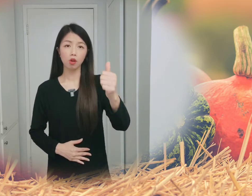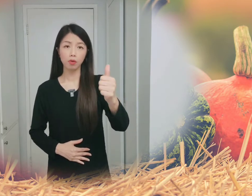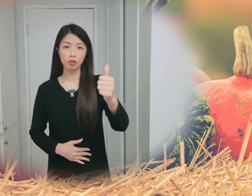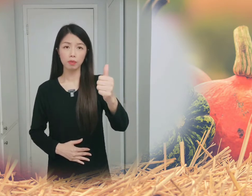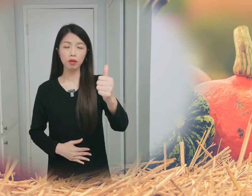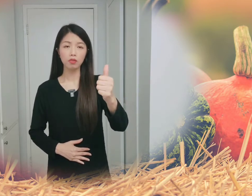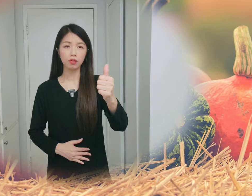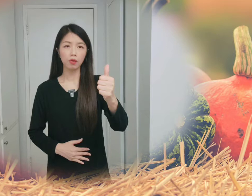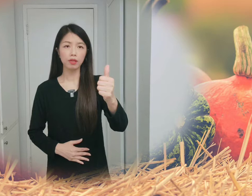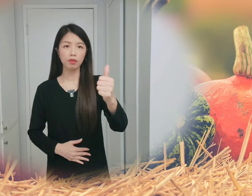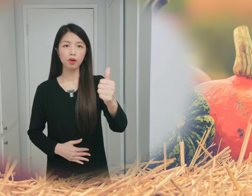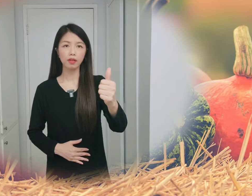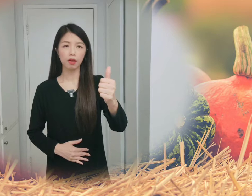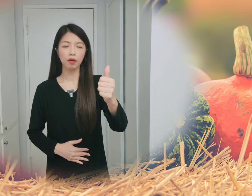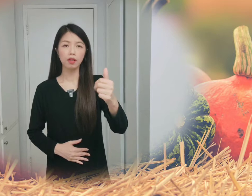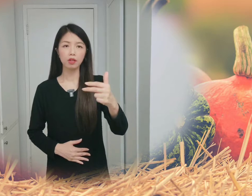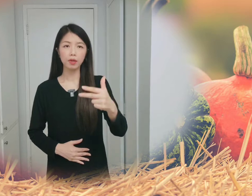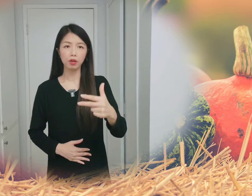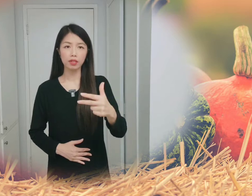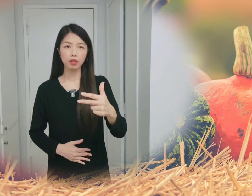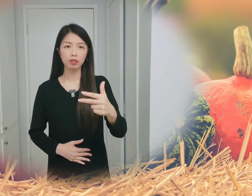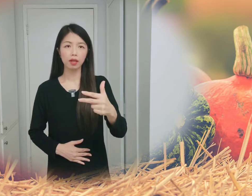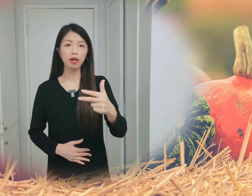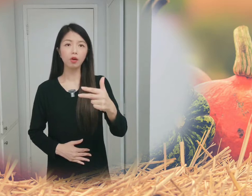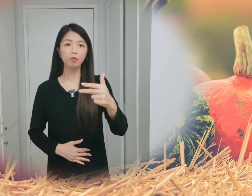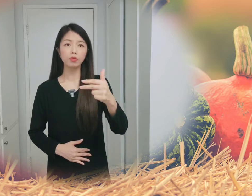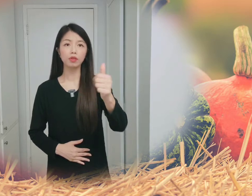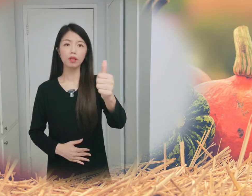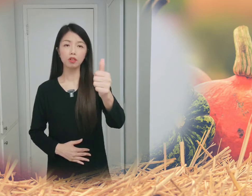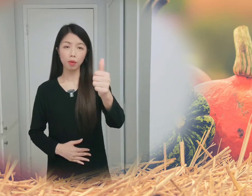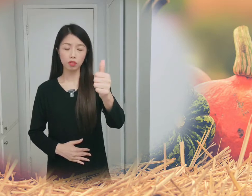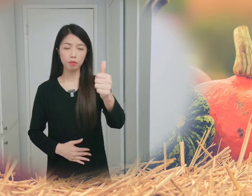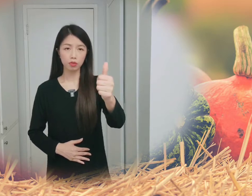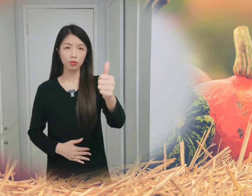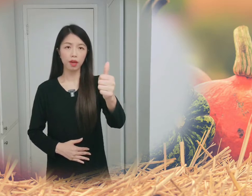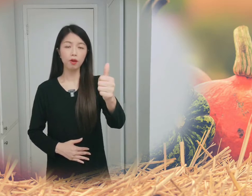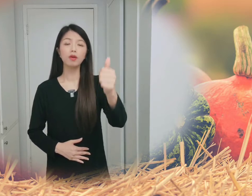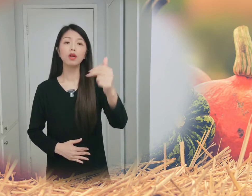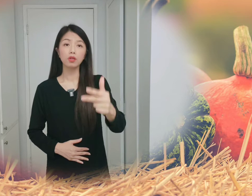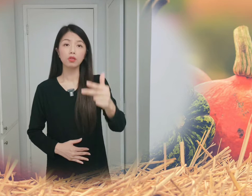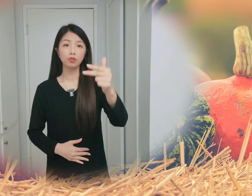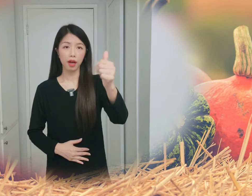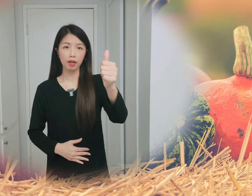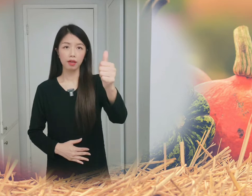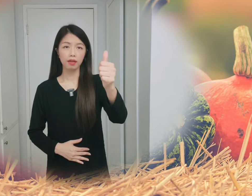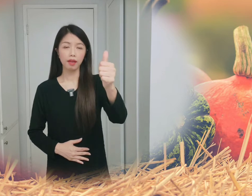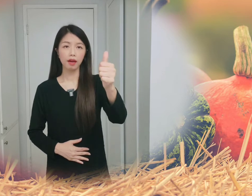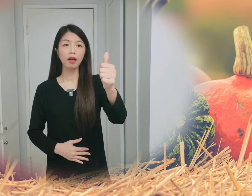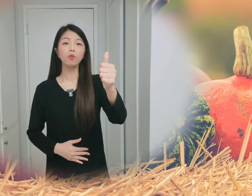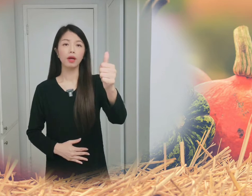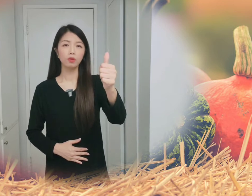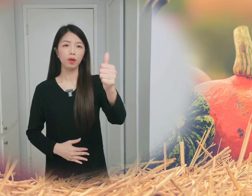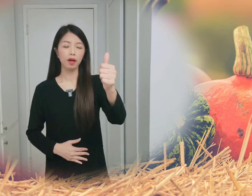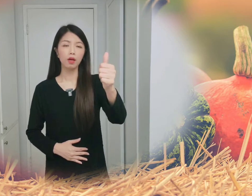검지중지를 접어주시면 주라고 하는 뜻의 수어가 돼요. 처음에 이렇게 시작하셨다가 검지중지를 접어주시면 주예요. 주가,